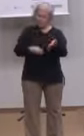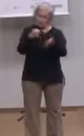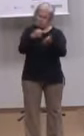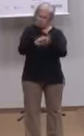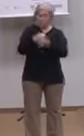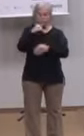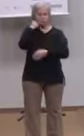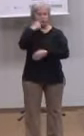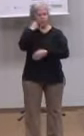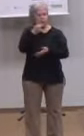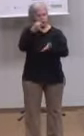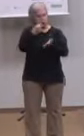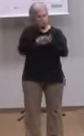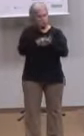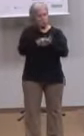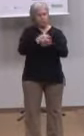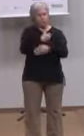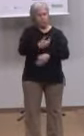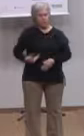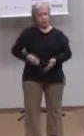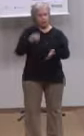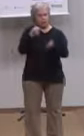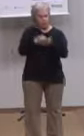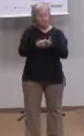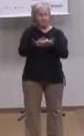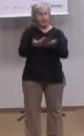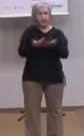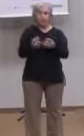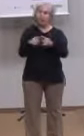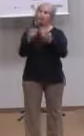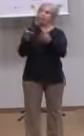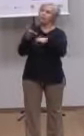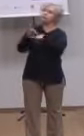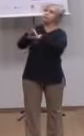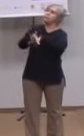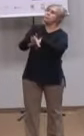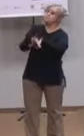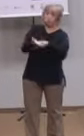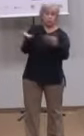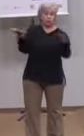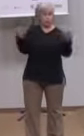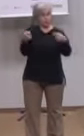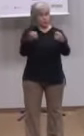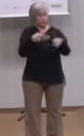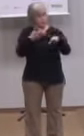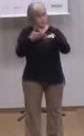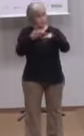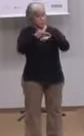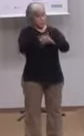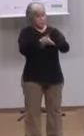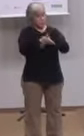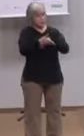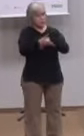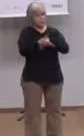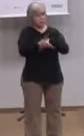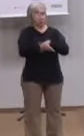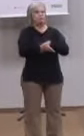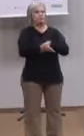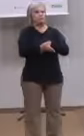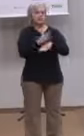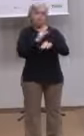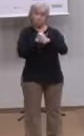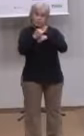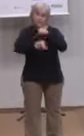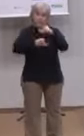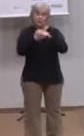do senador, cobrar do governador. Ah, mas e o acesso? Hoje a gente tem um acesso muito bacana, que é a